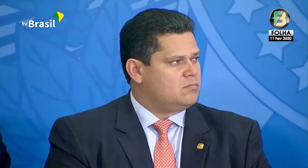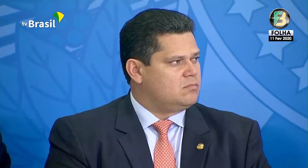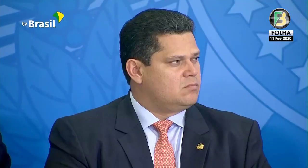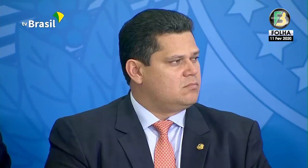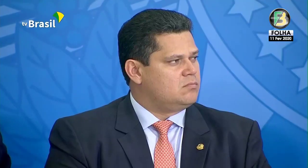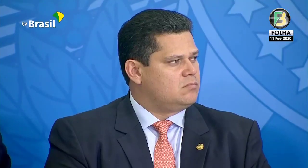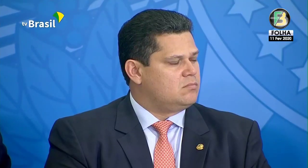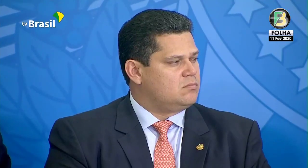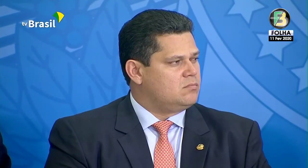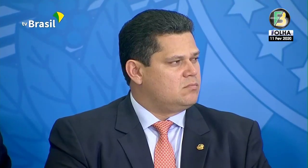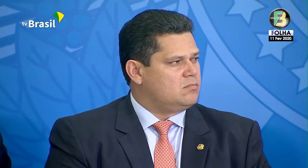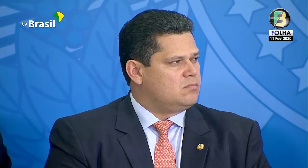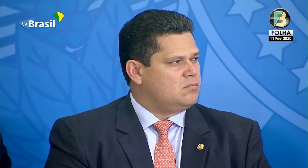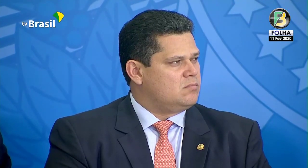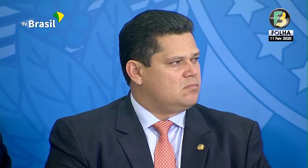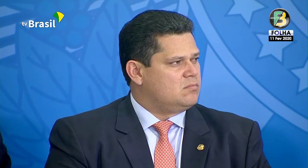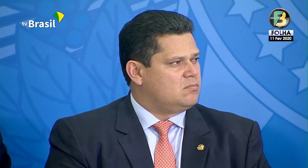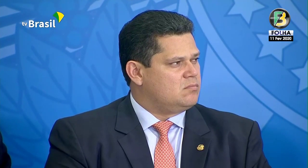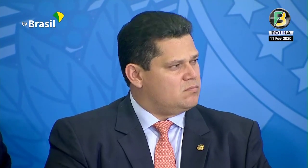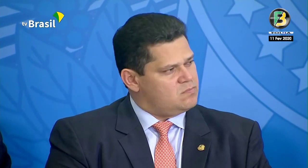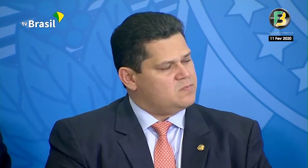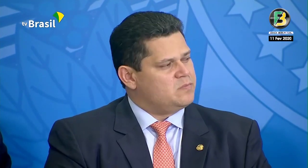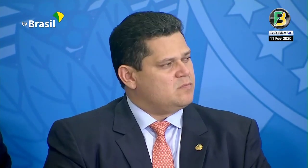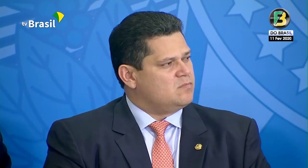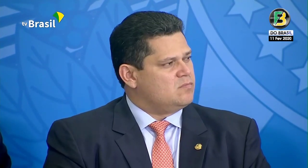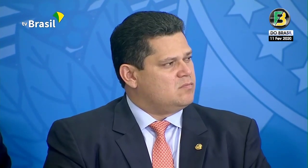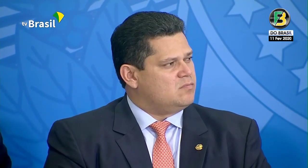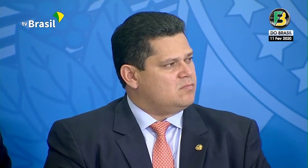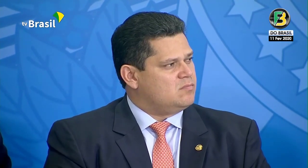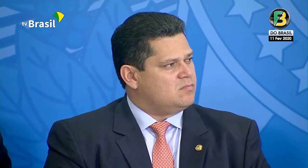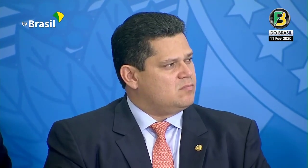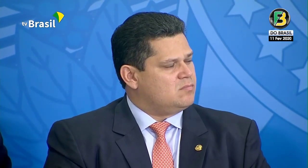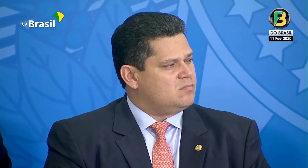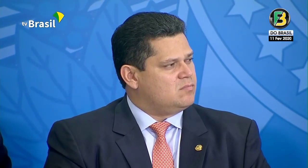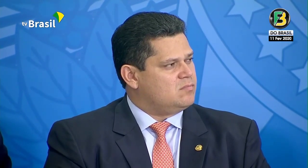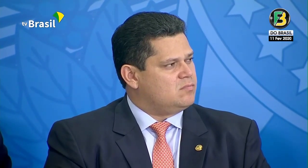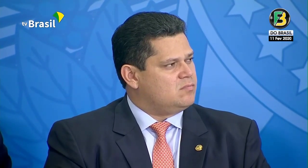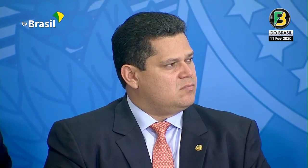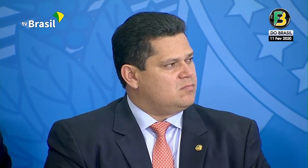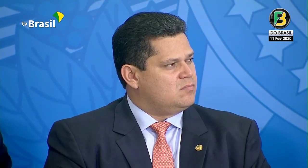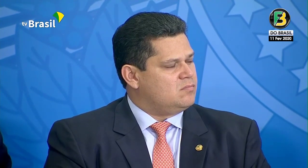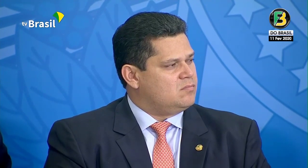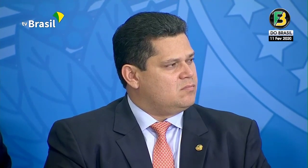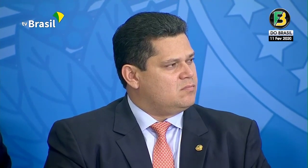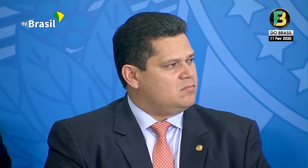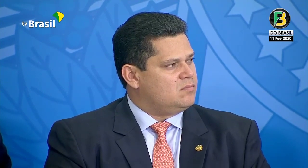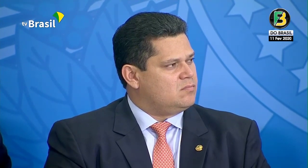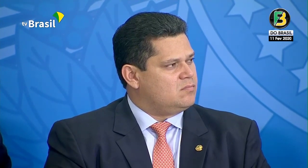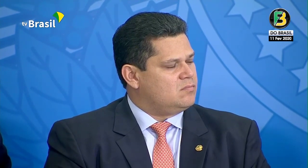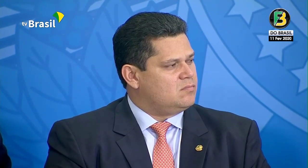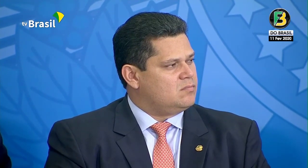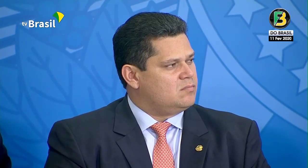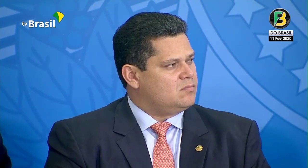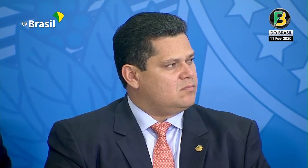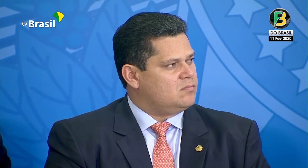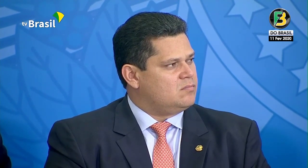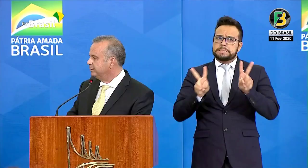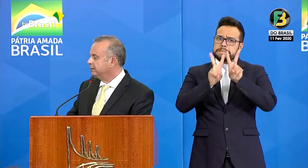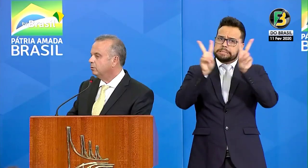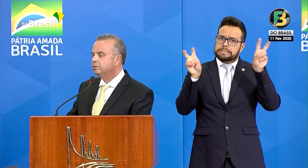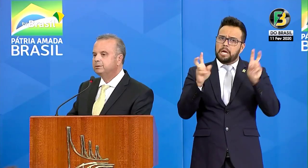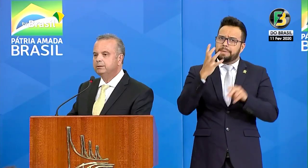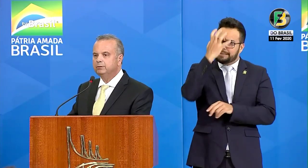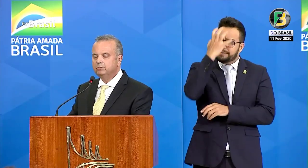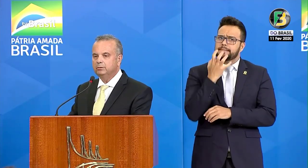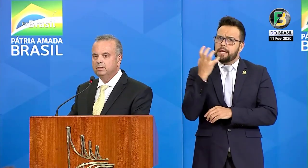sua simplicidade, que com o seu jeito absolutamente impessoal de tratar assuntos sérios e